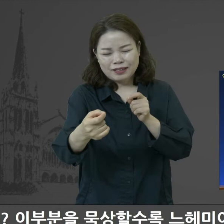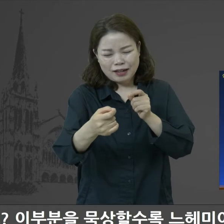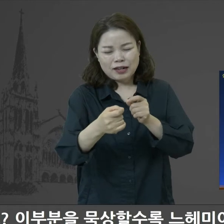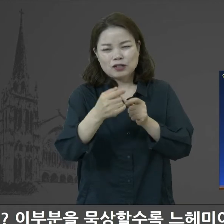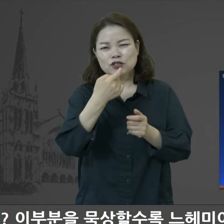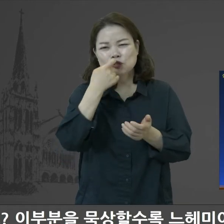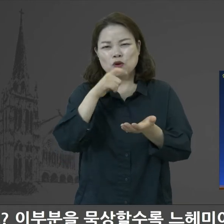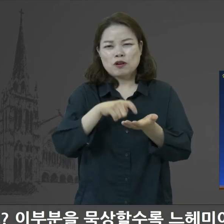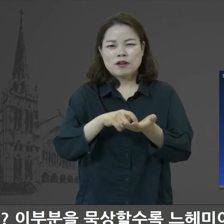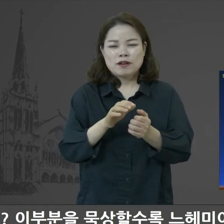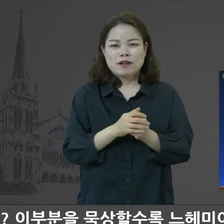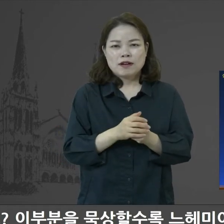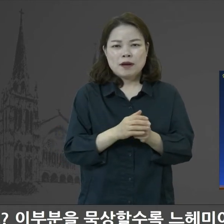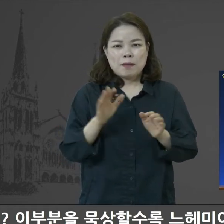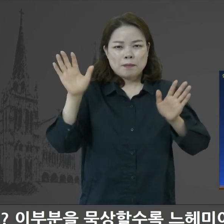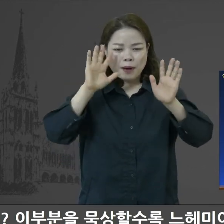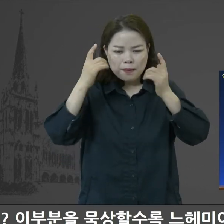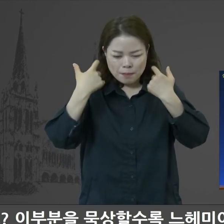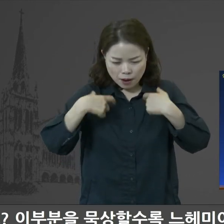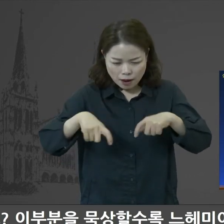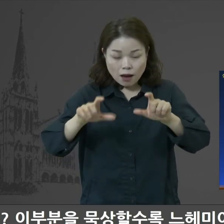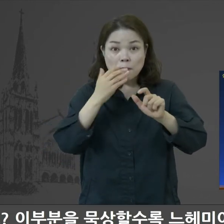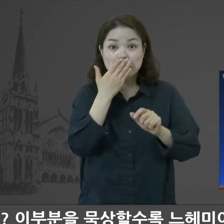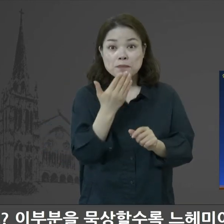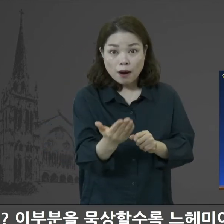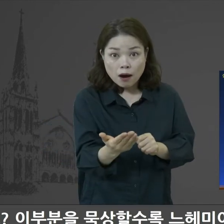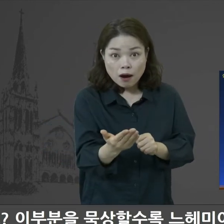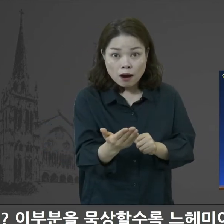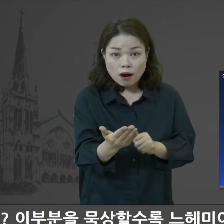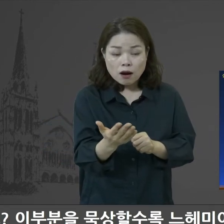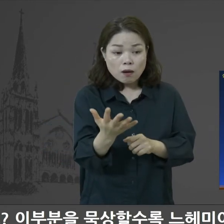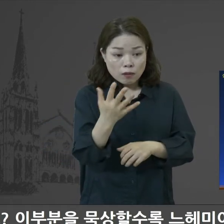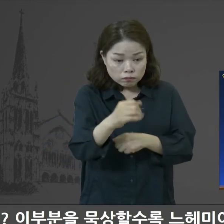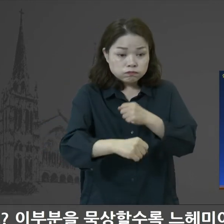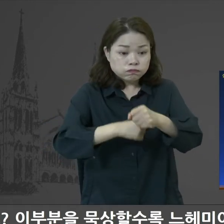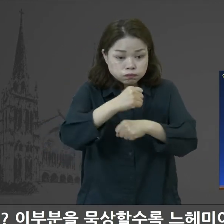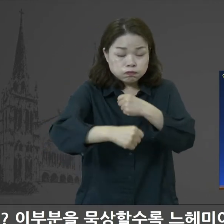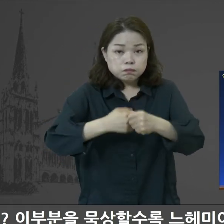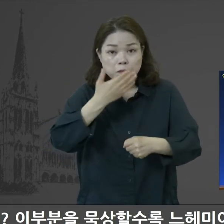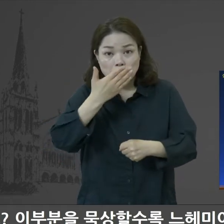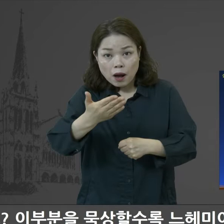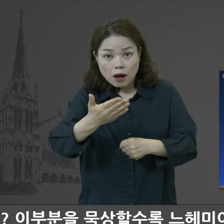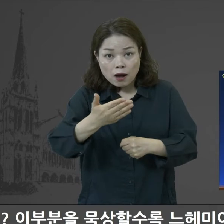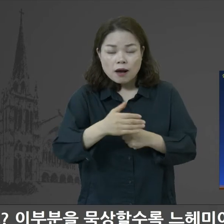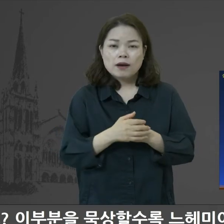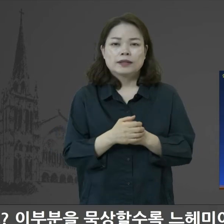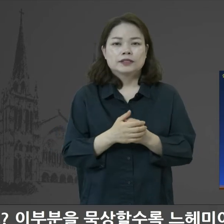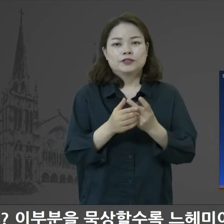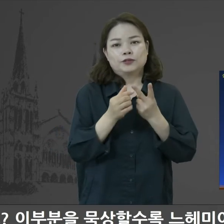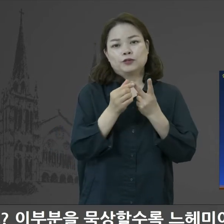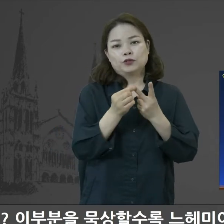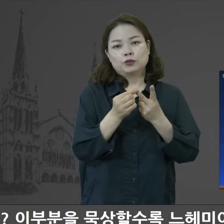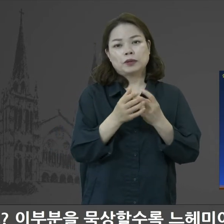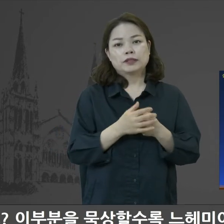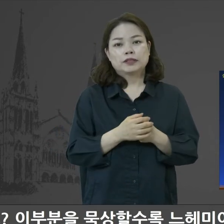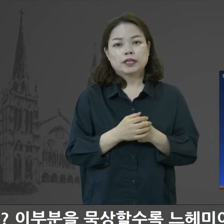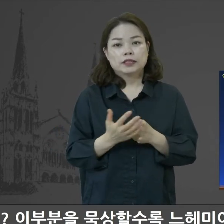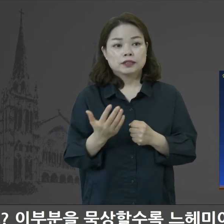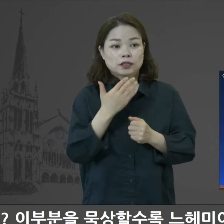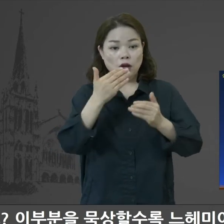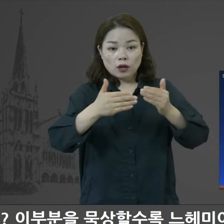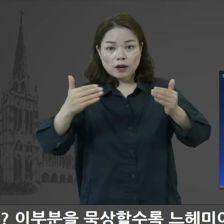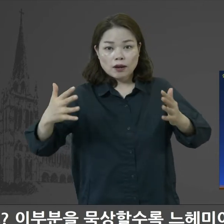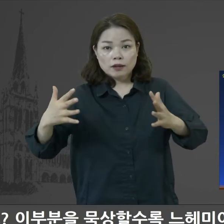접근하기가 쉽죠. 밤이 새도록 일할 수 있습니다. 언제든지 일할 수가 있어요. 그리고 두 번째, 여러분,